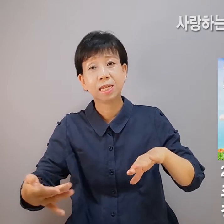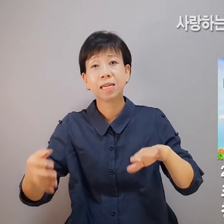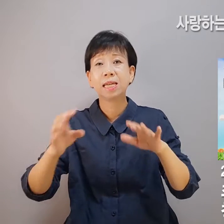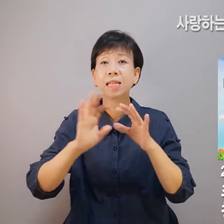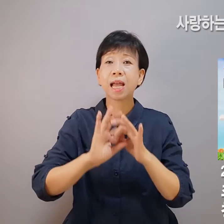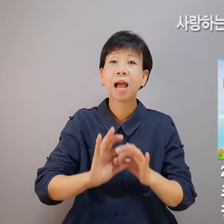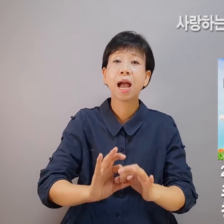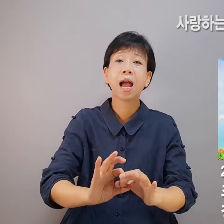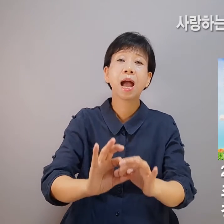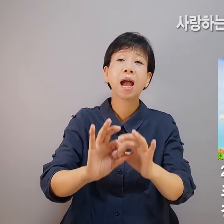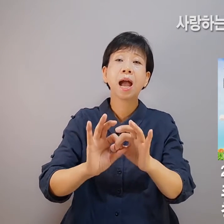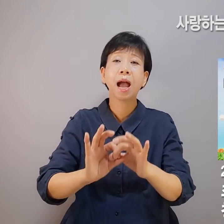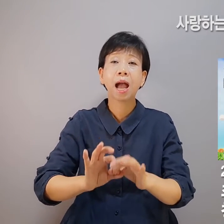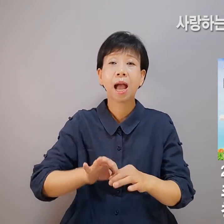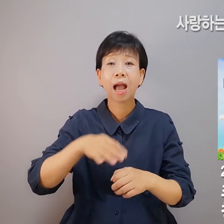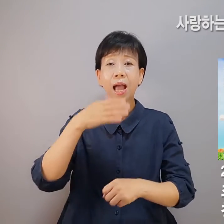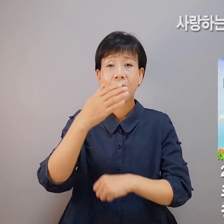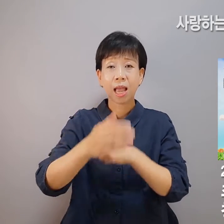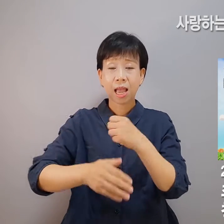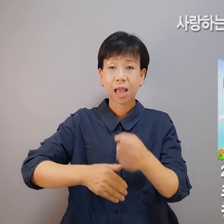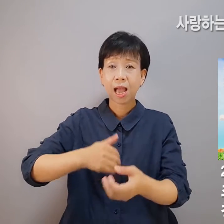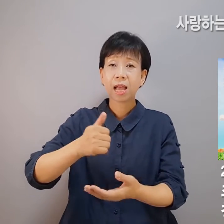고열을 지나